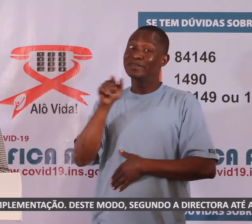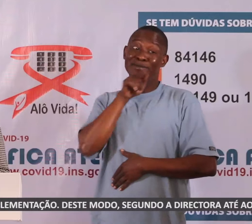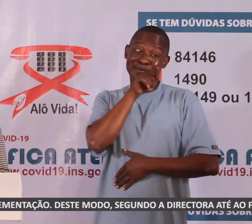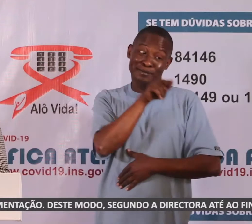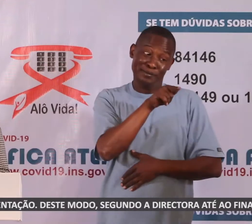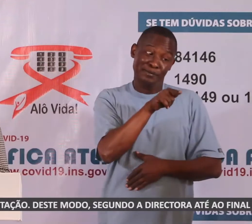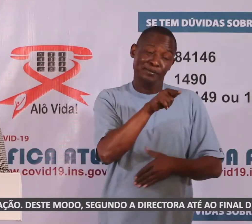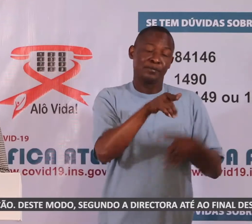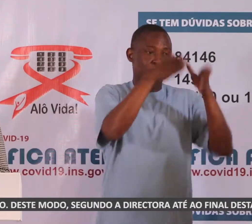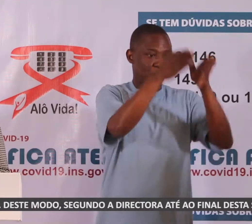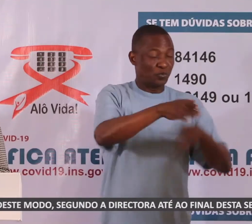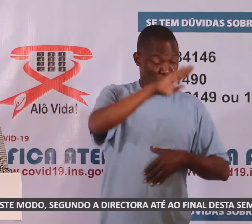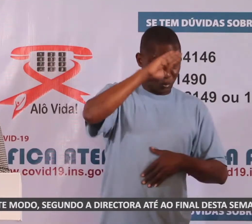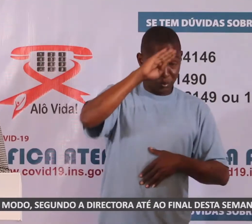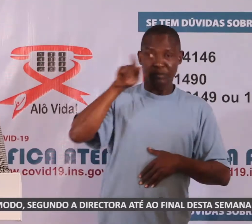de quarentena de uma